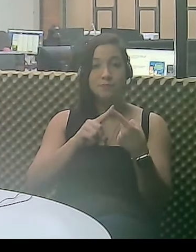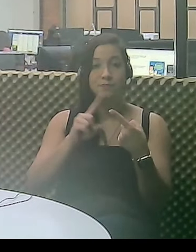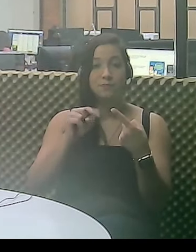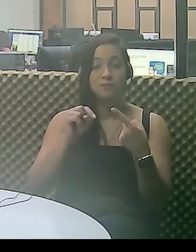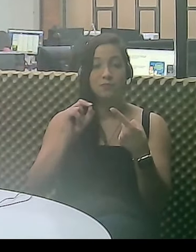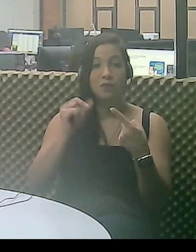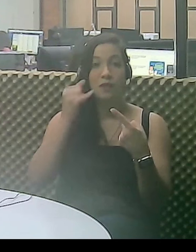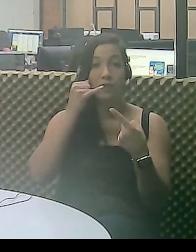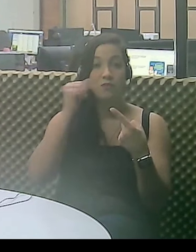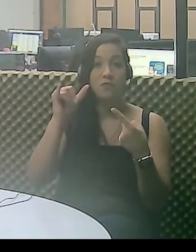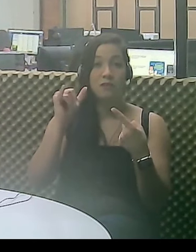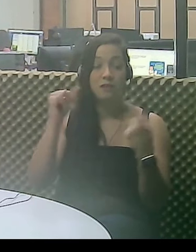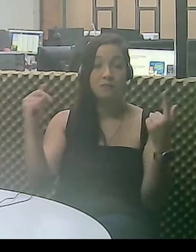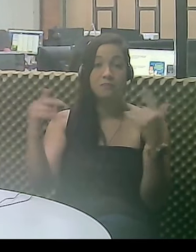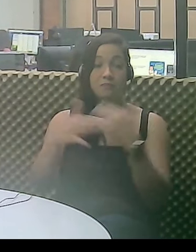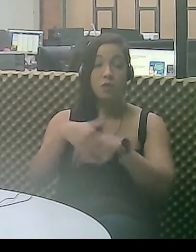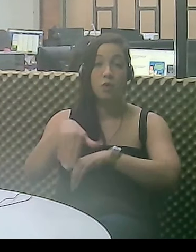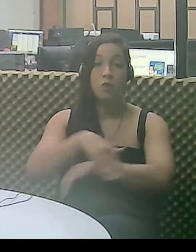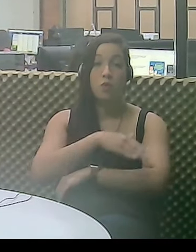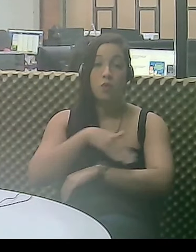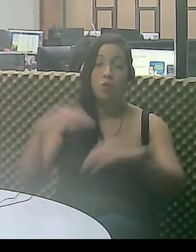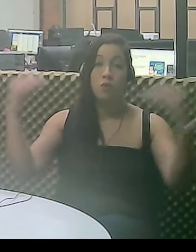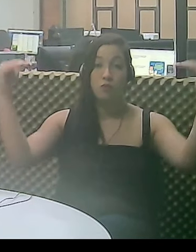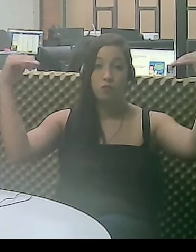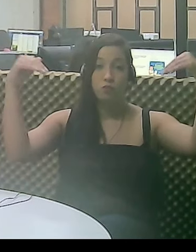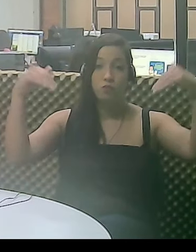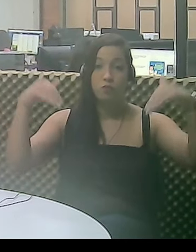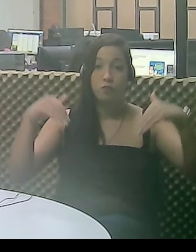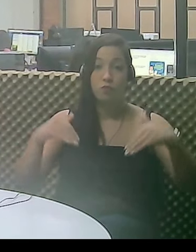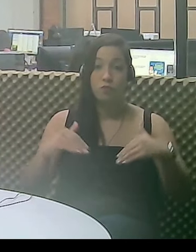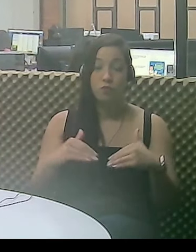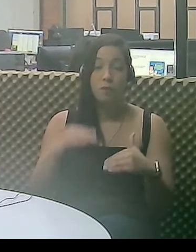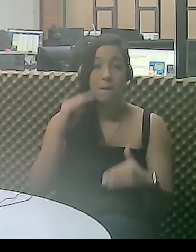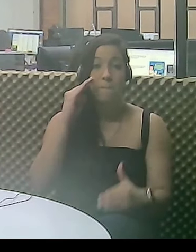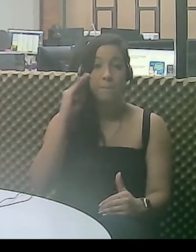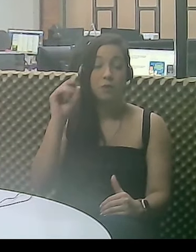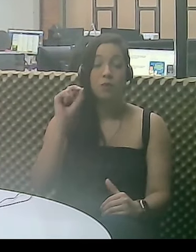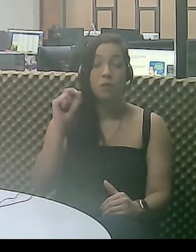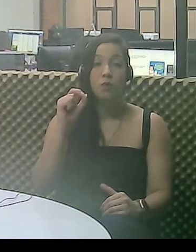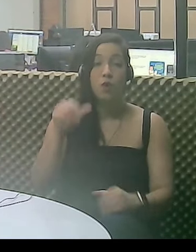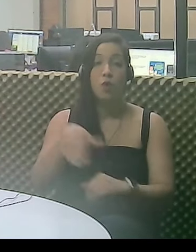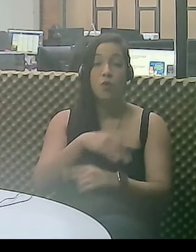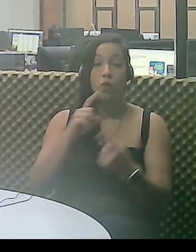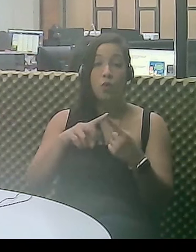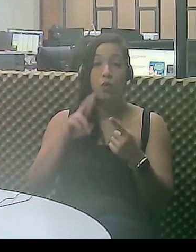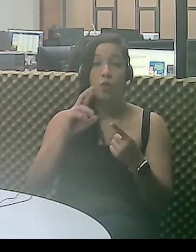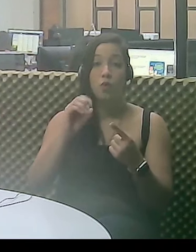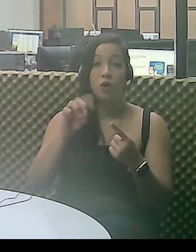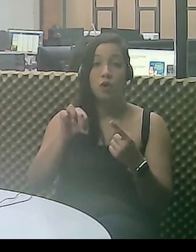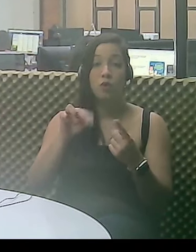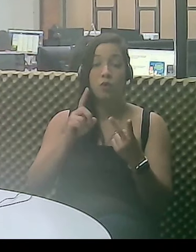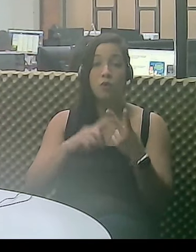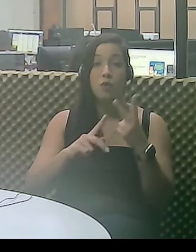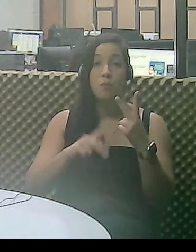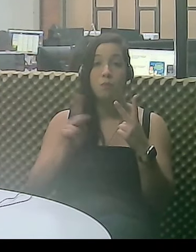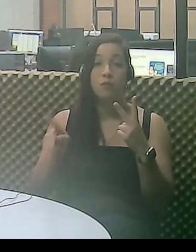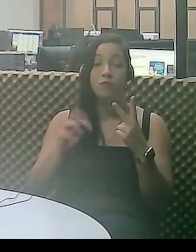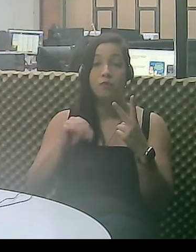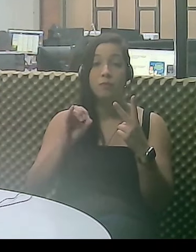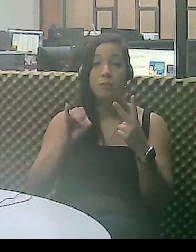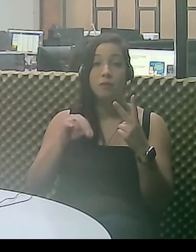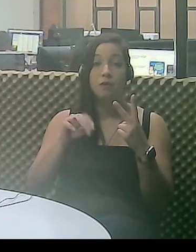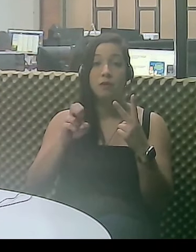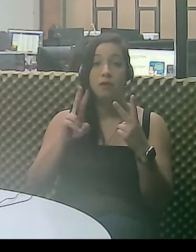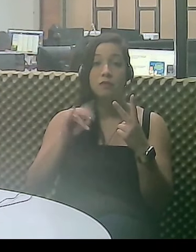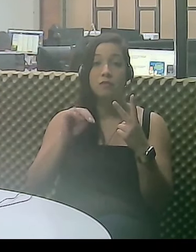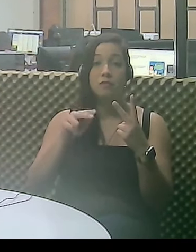é evitar trafegar pelas regiões mais baixas da cidade, principalmente nas avenidas Rondon Pacheco e Professora Minervina